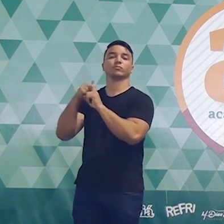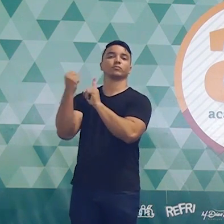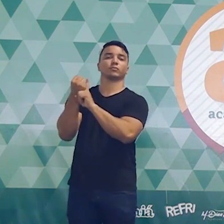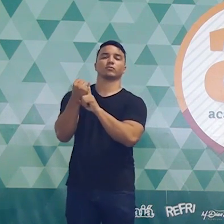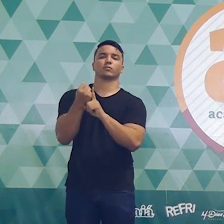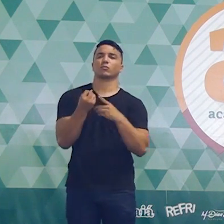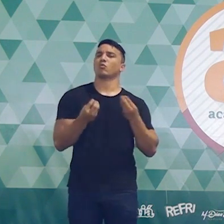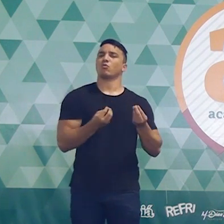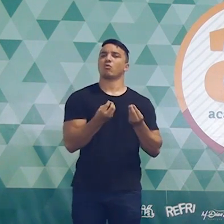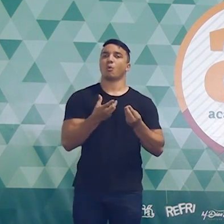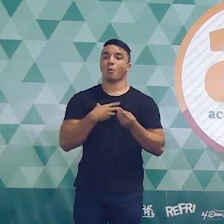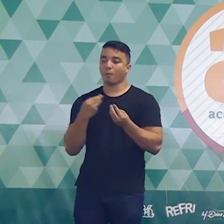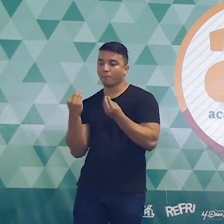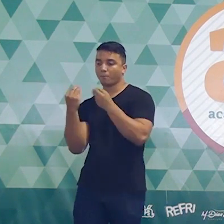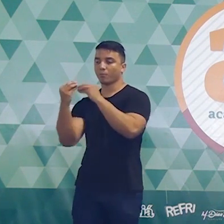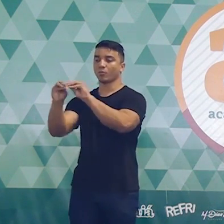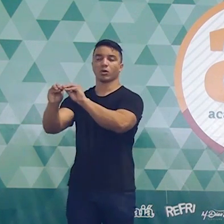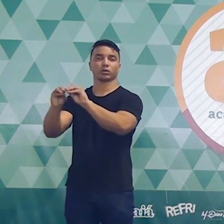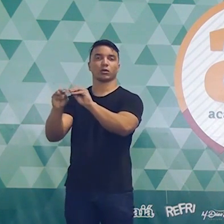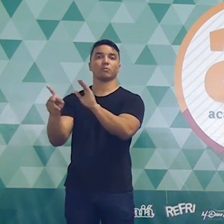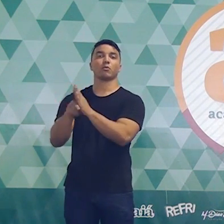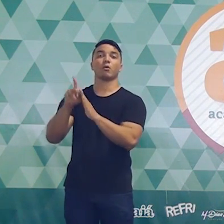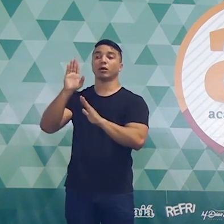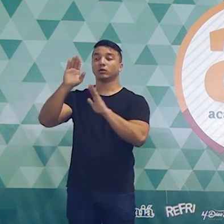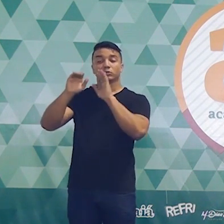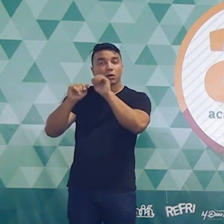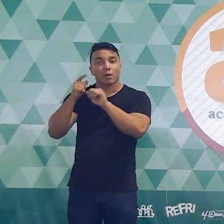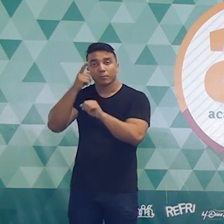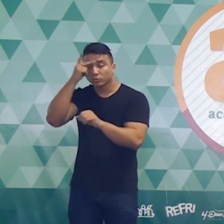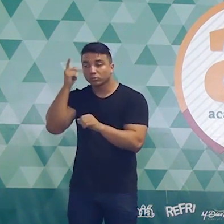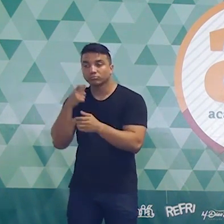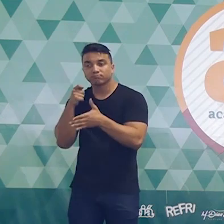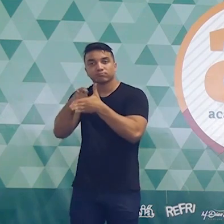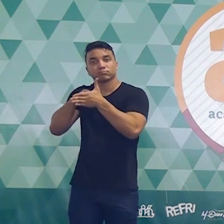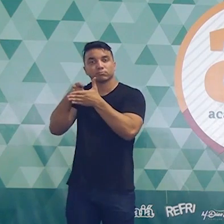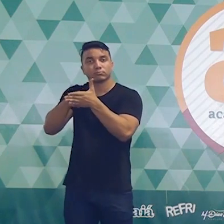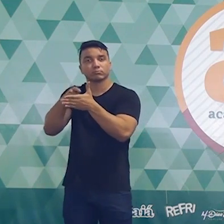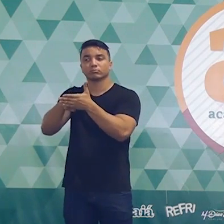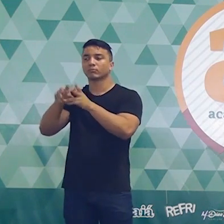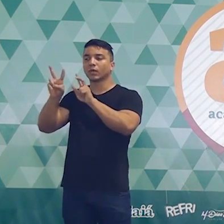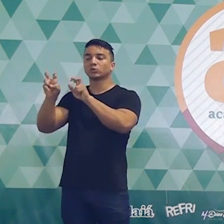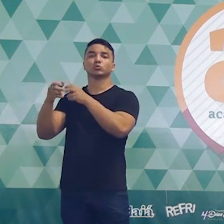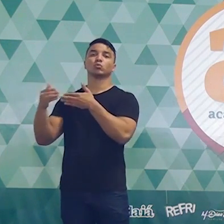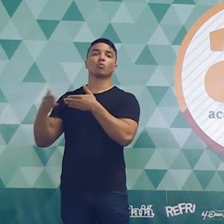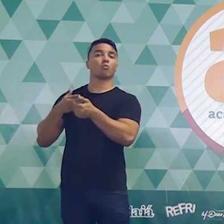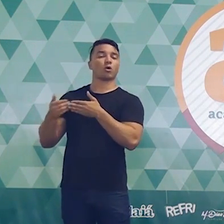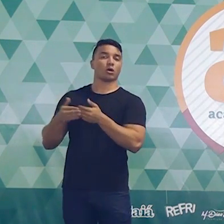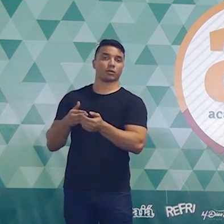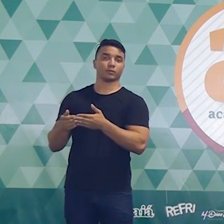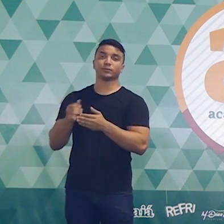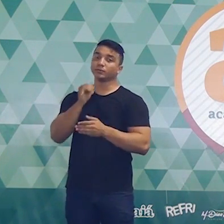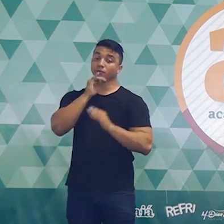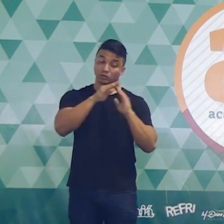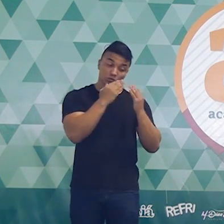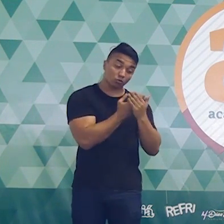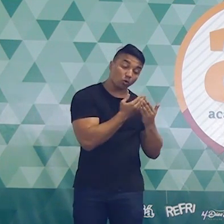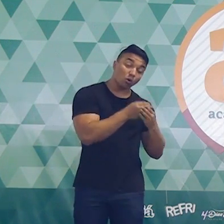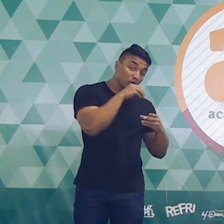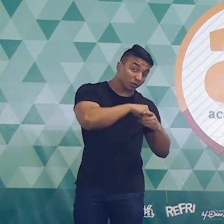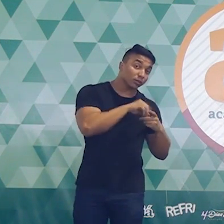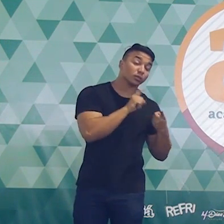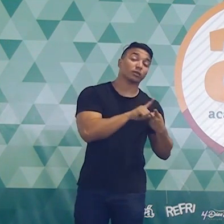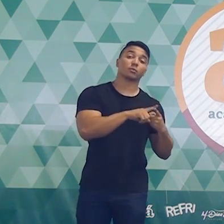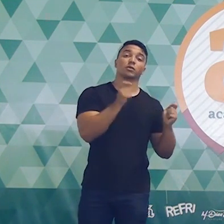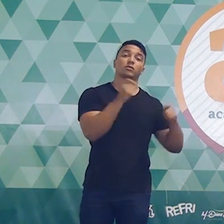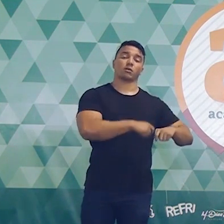fazendo uma postagem de convocação para a luta por determinada causa. A escola pode ajudar na